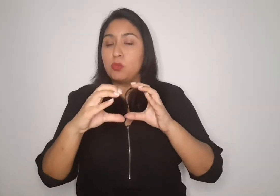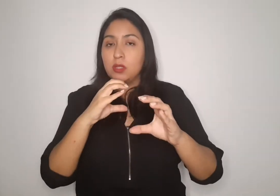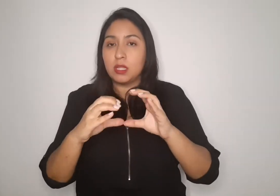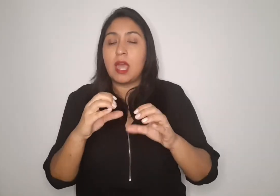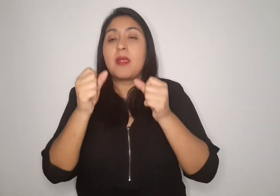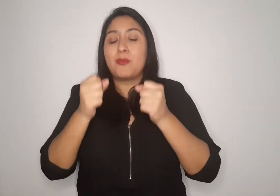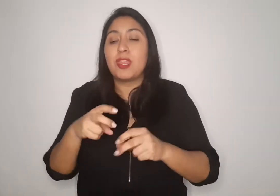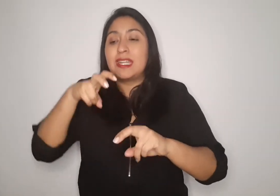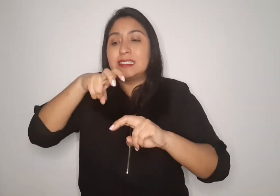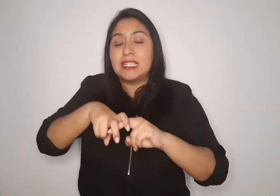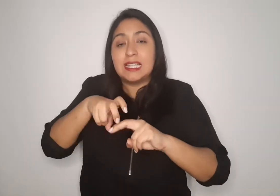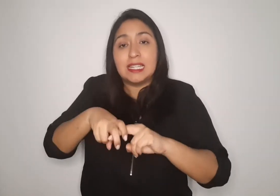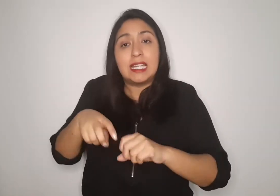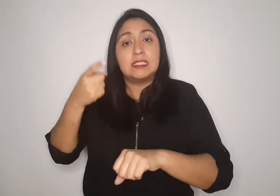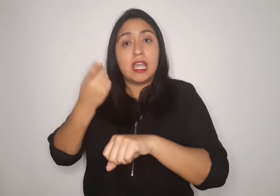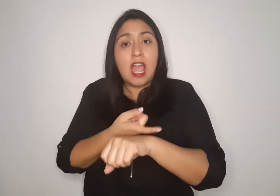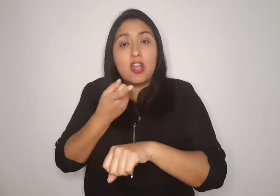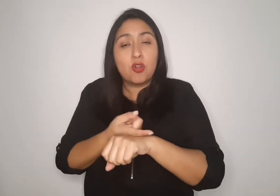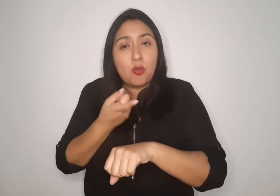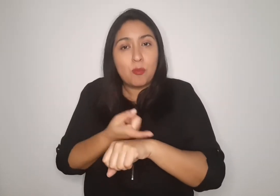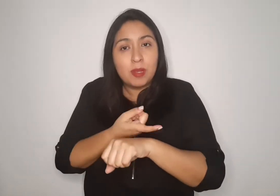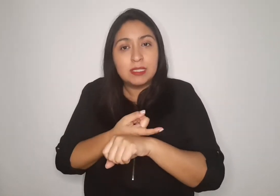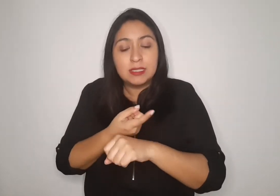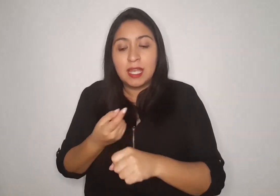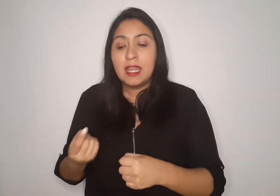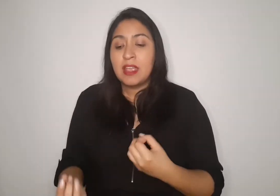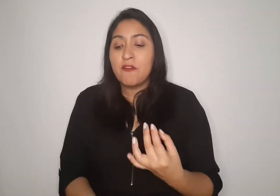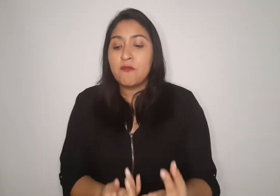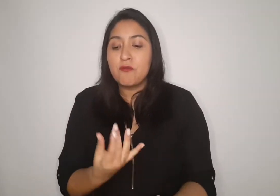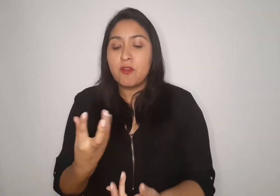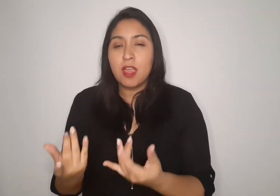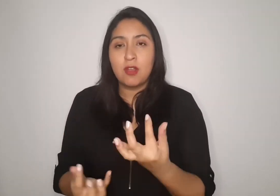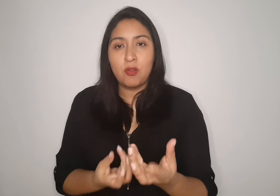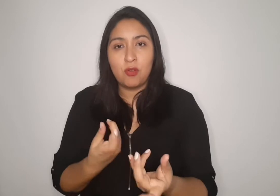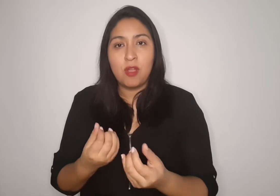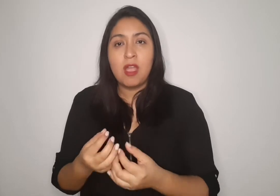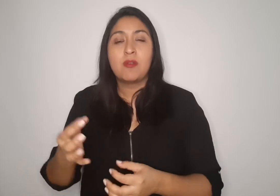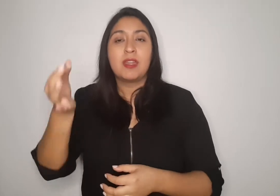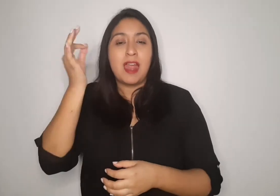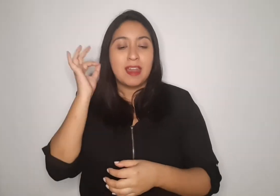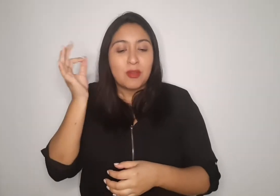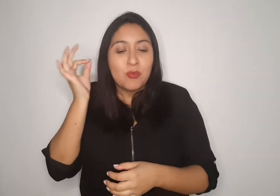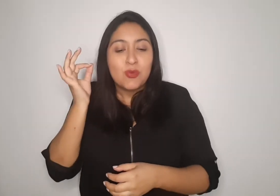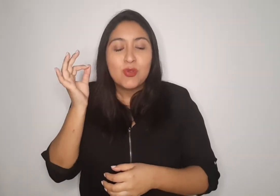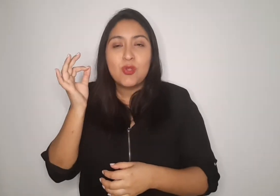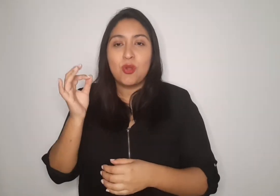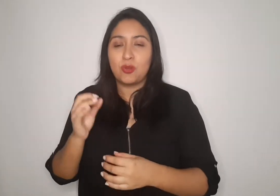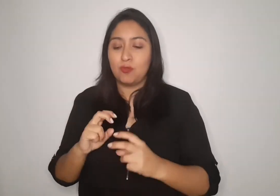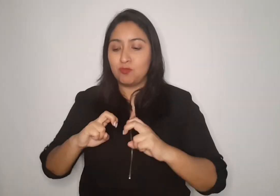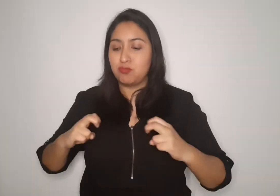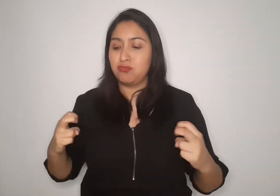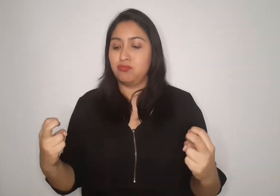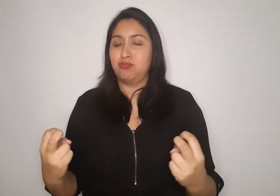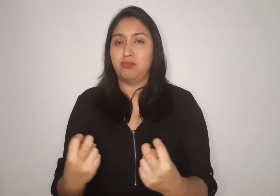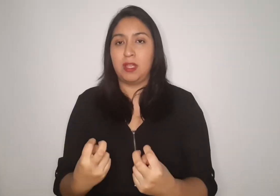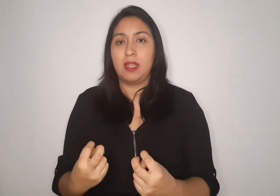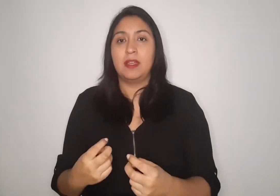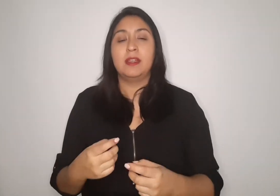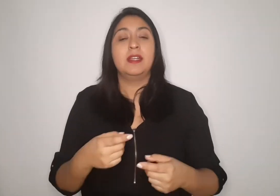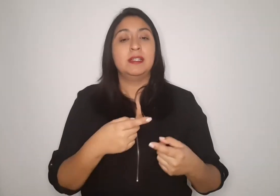a conversar en el fogón, en el tragún, que se llama, en la reunión de los dos cuerpos de distintas procedencias, los dos